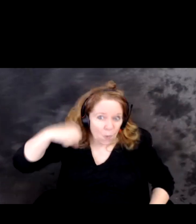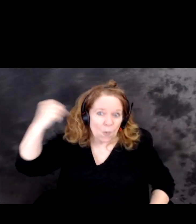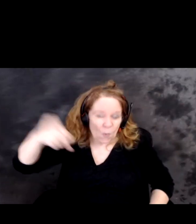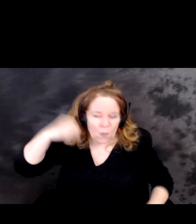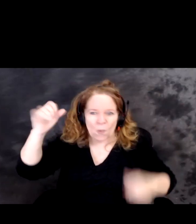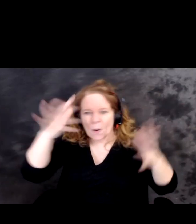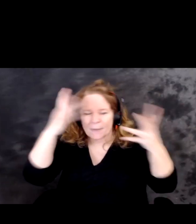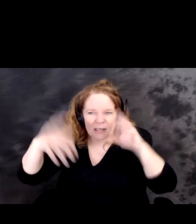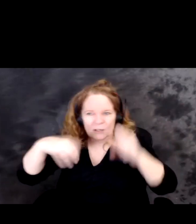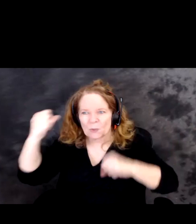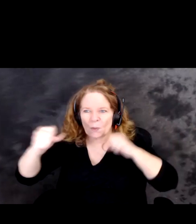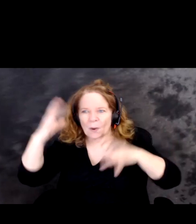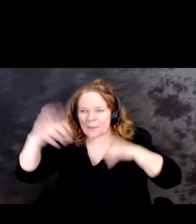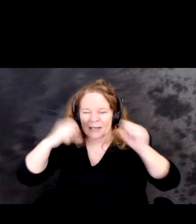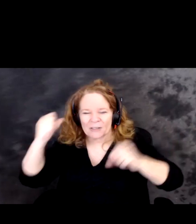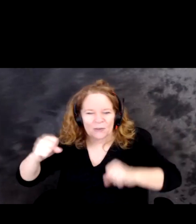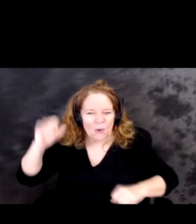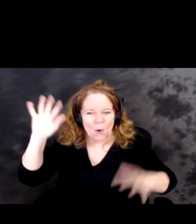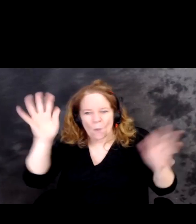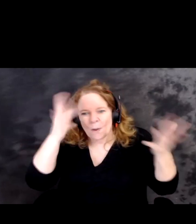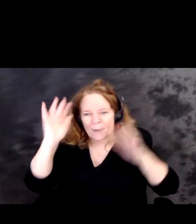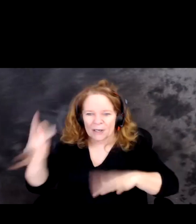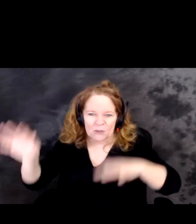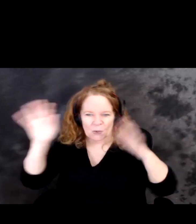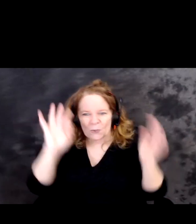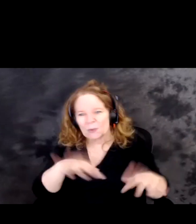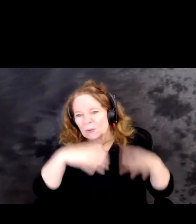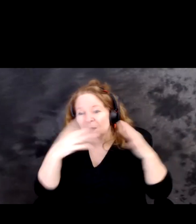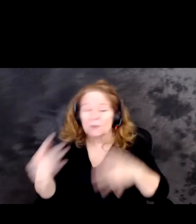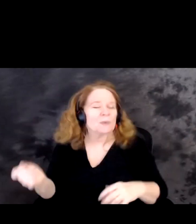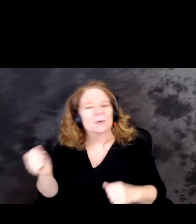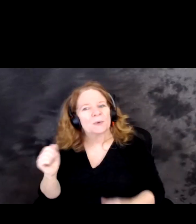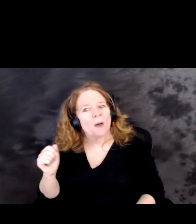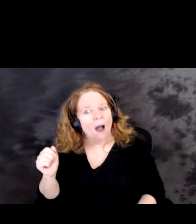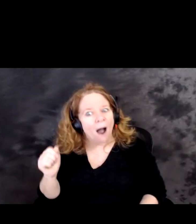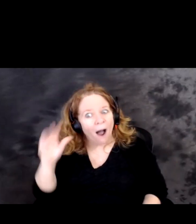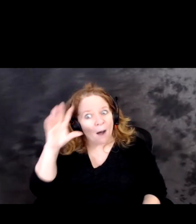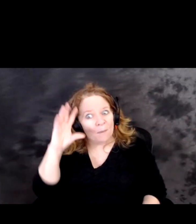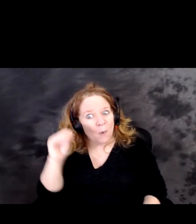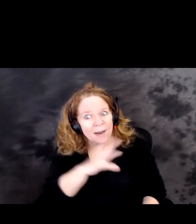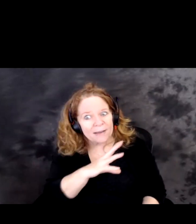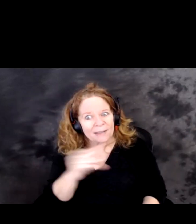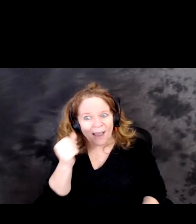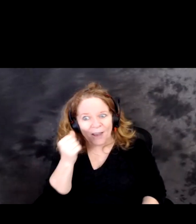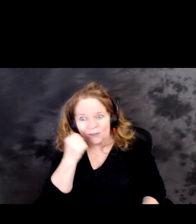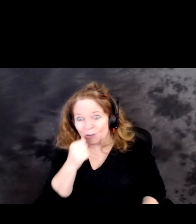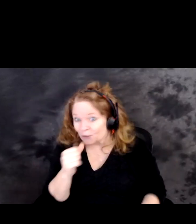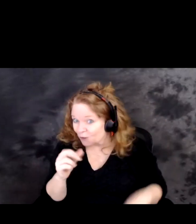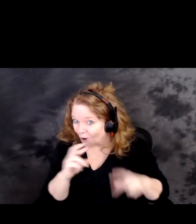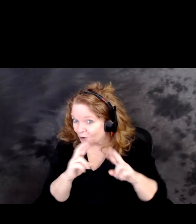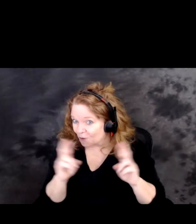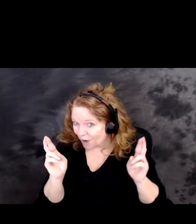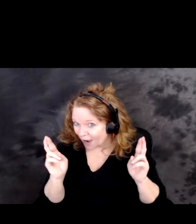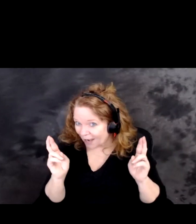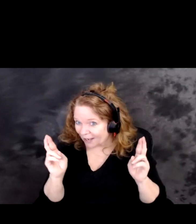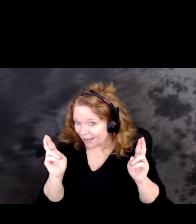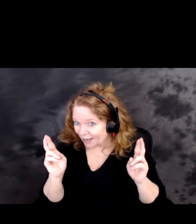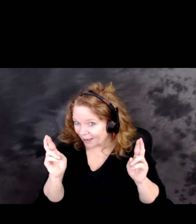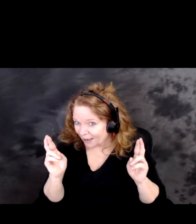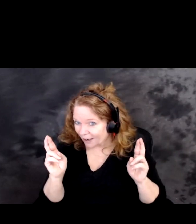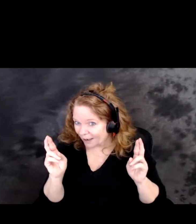Whoopity-doo, whoopity-doo, whoopity-doo, whoopity-doo, whoopity-doo, do-do. ¿Están